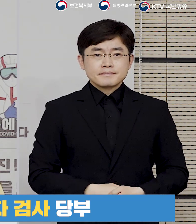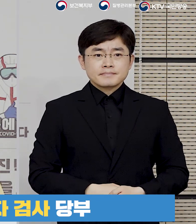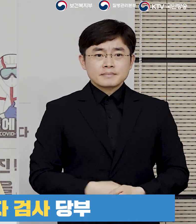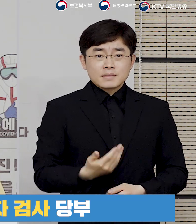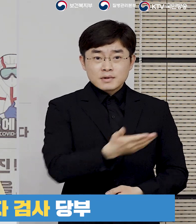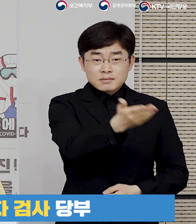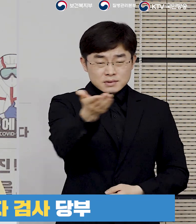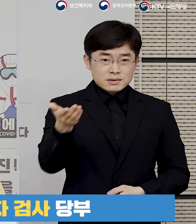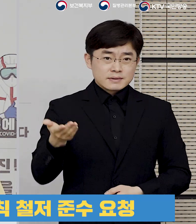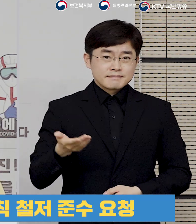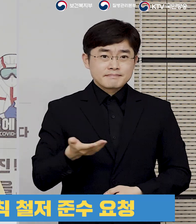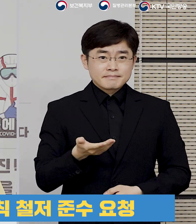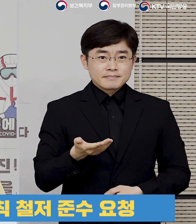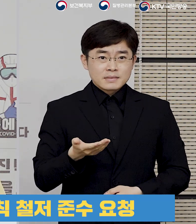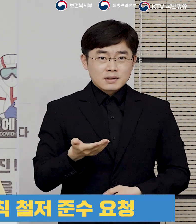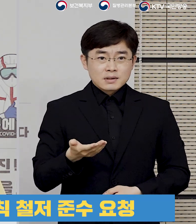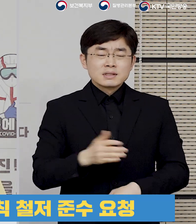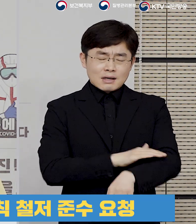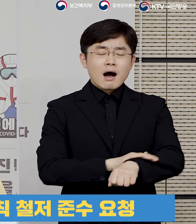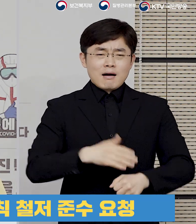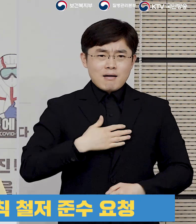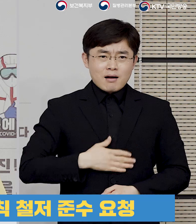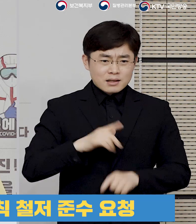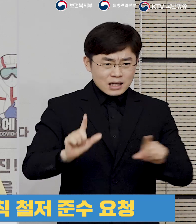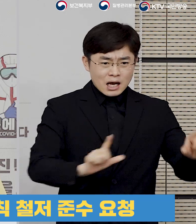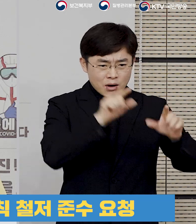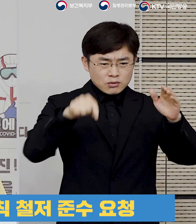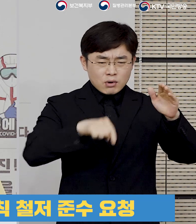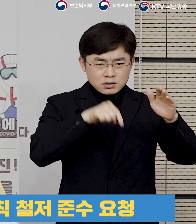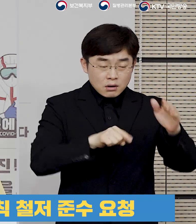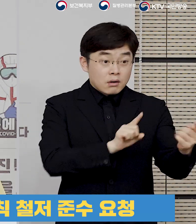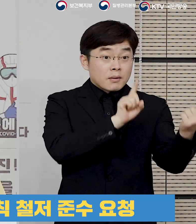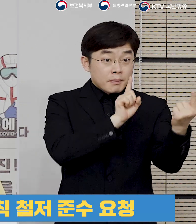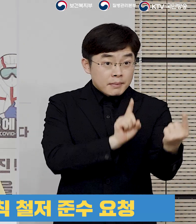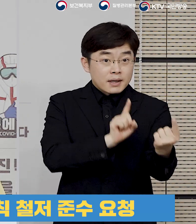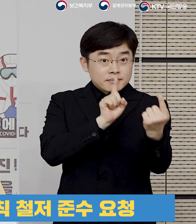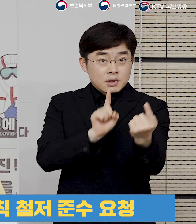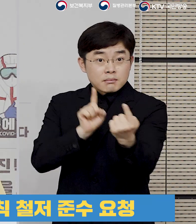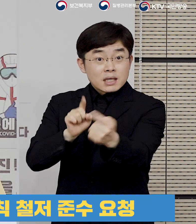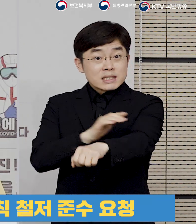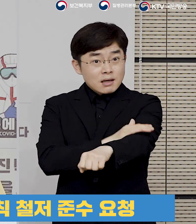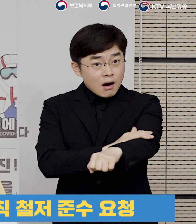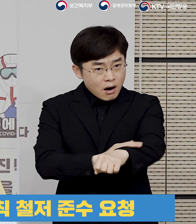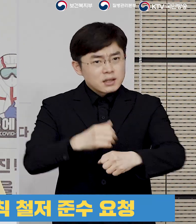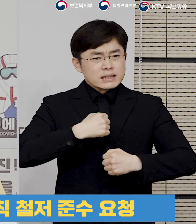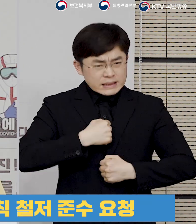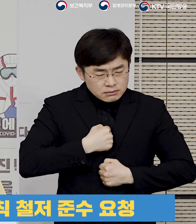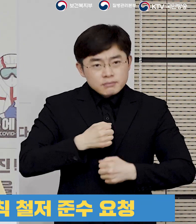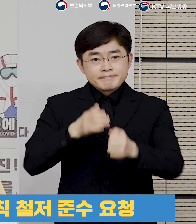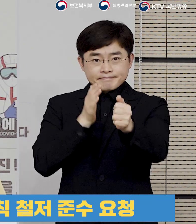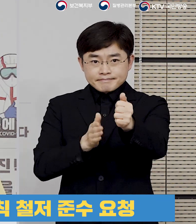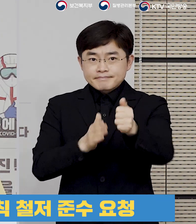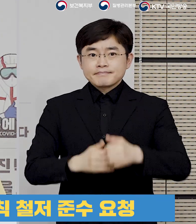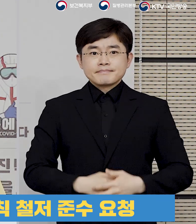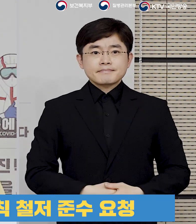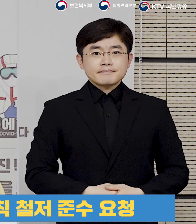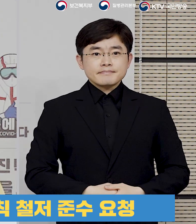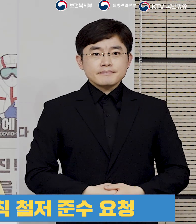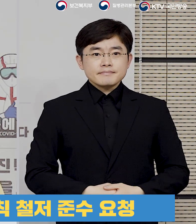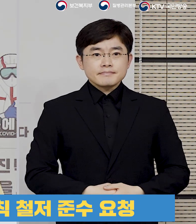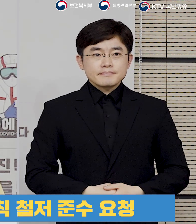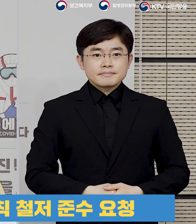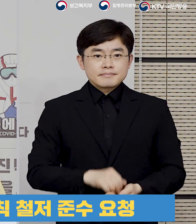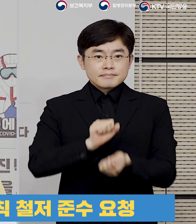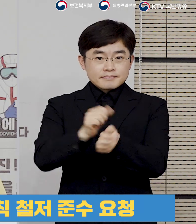당부드립니다. 국민 여러분들께서도 일상에서 생활 속 거리두기 수칙을 철저히 지켜주시기